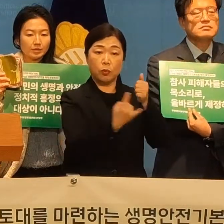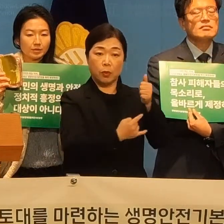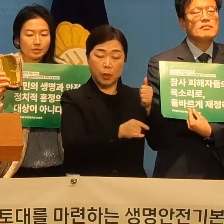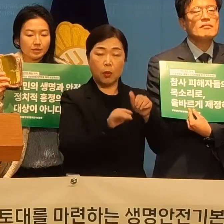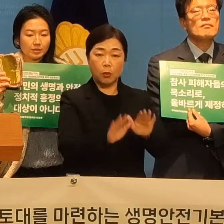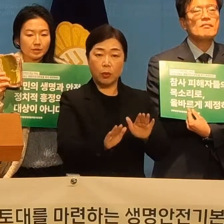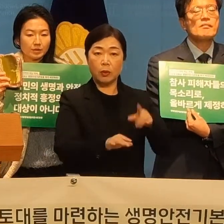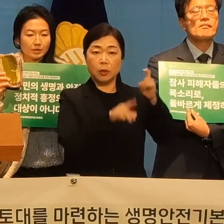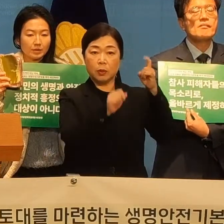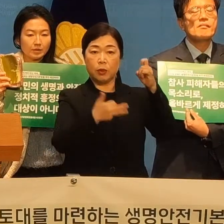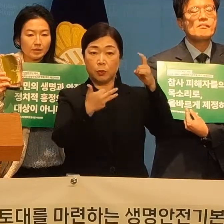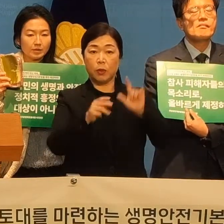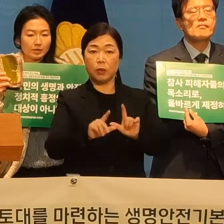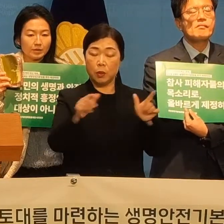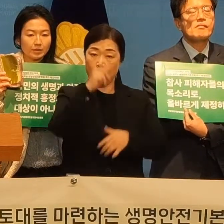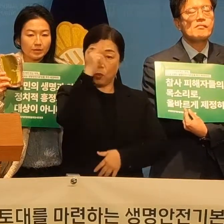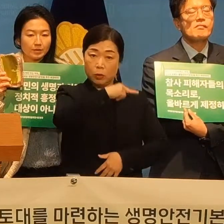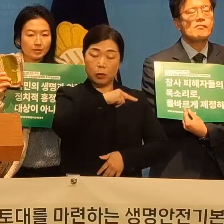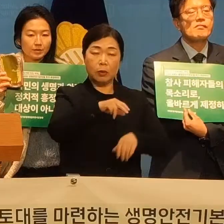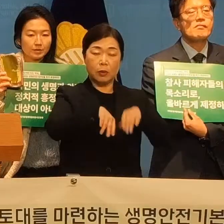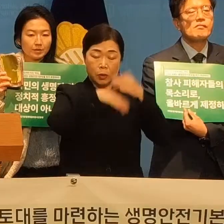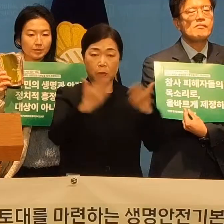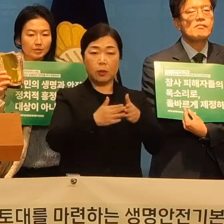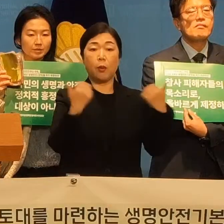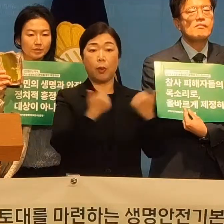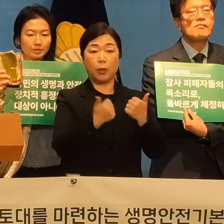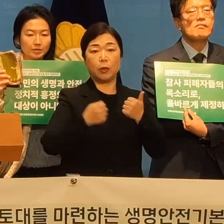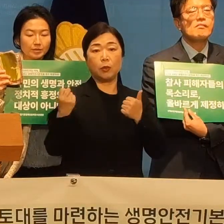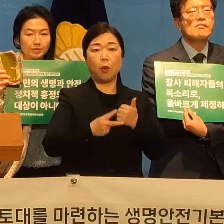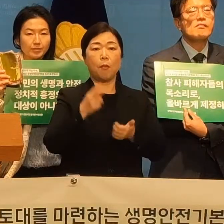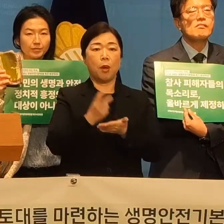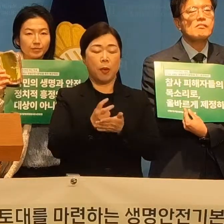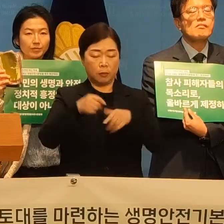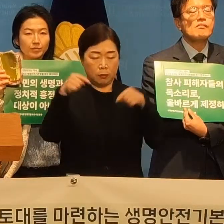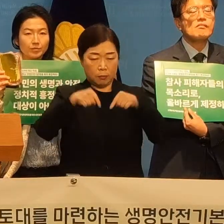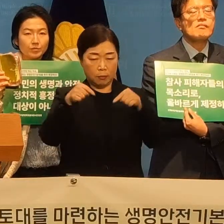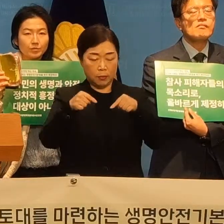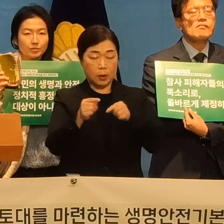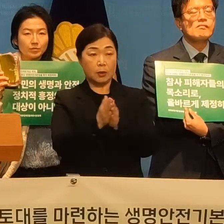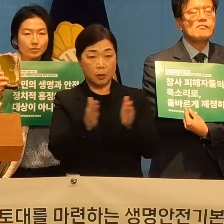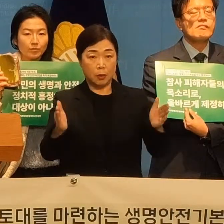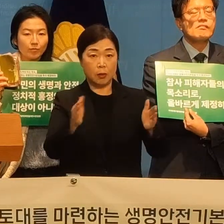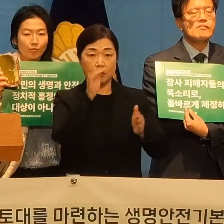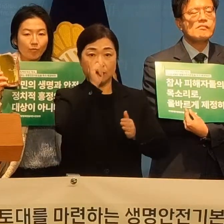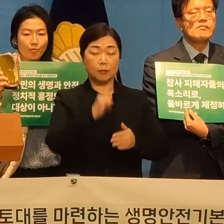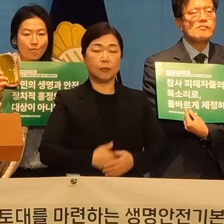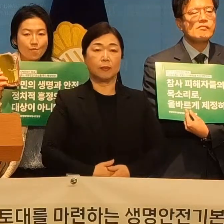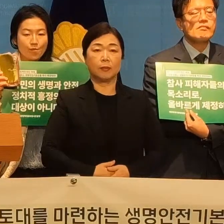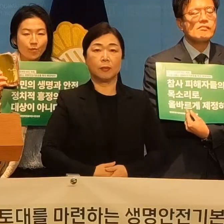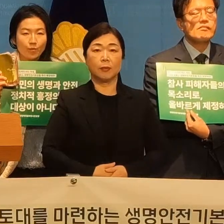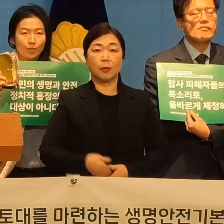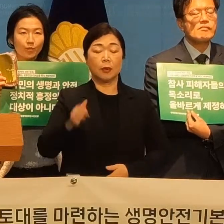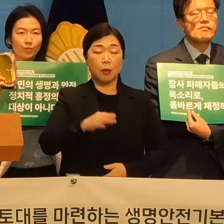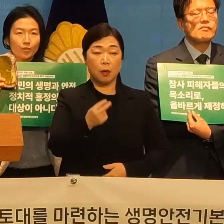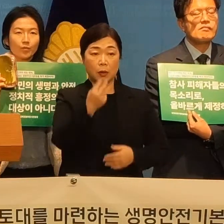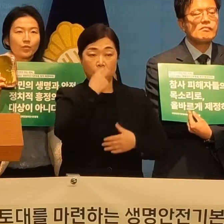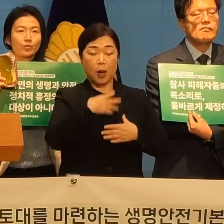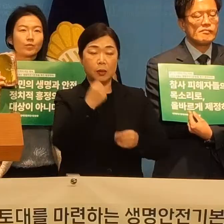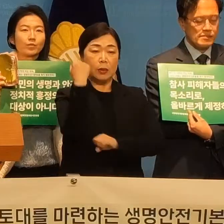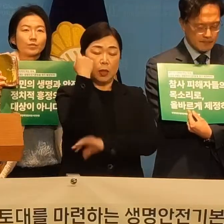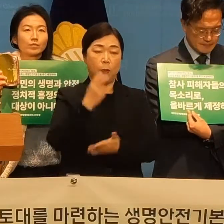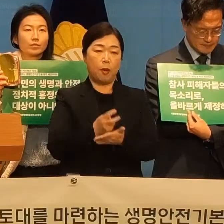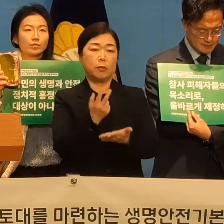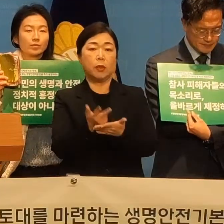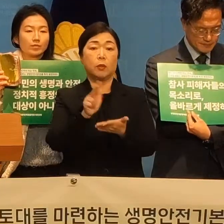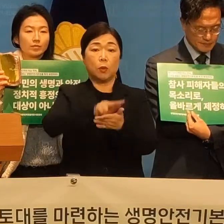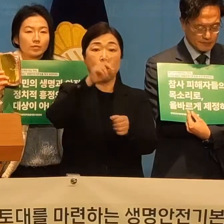오늘 11월 18일 오전에 전체회의와 법안 심사 소위를 개최합니다. 이에 앞서서 생명안전기본법 제정을